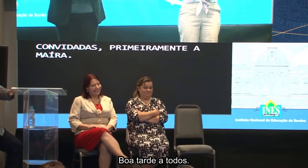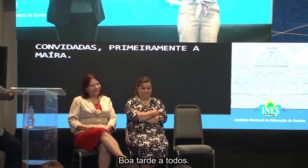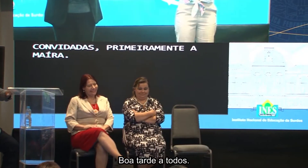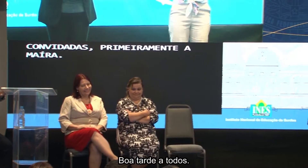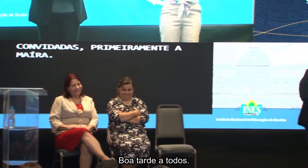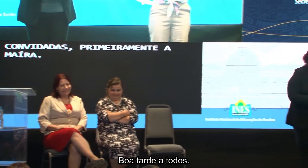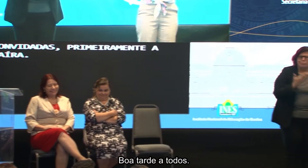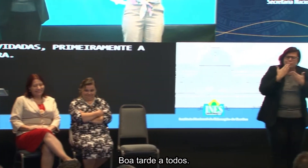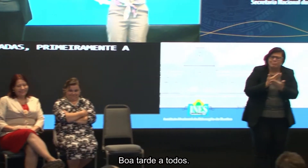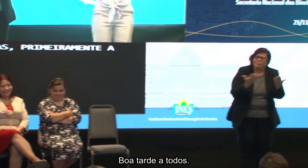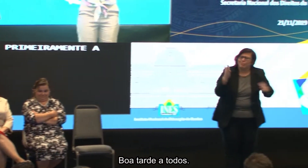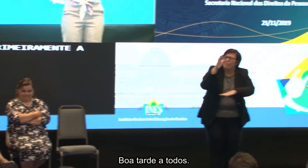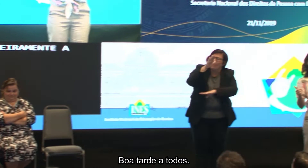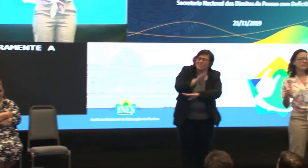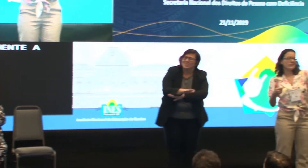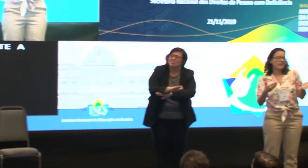Boa tarde a todos.